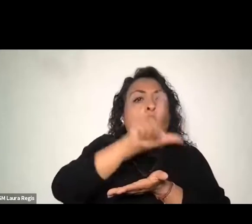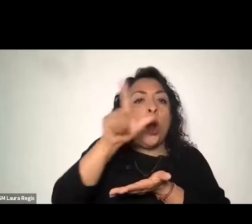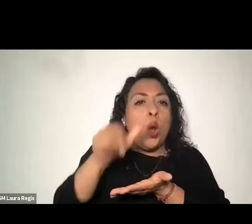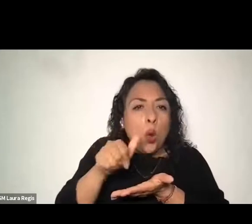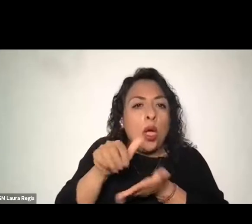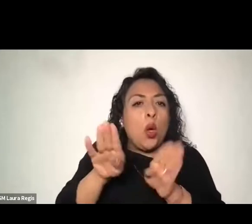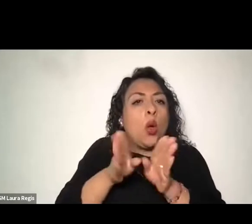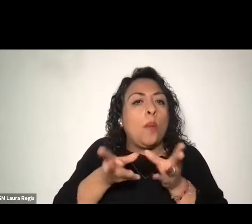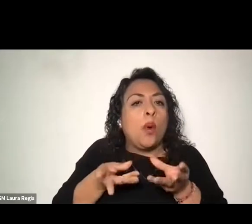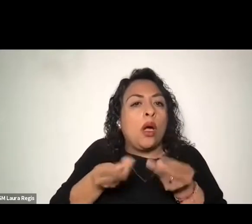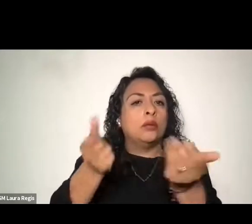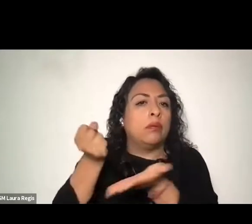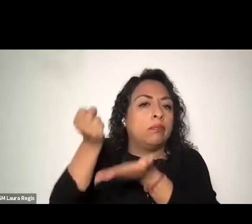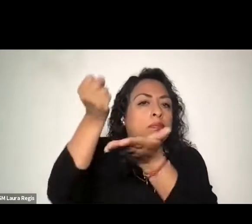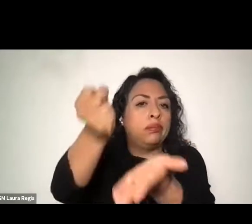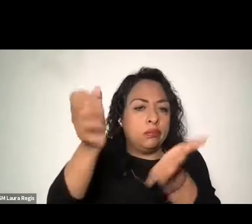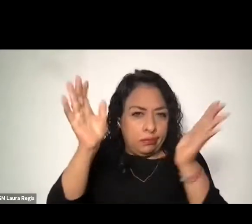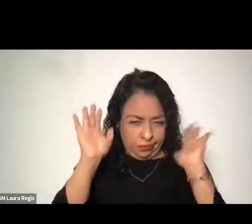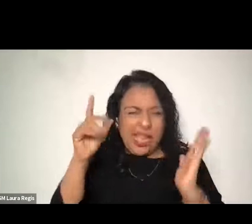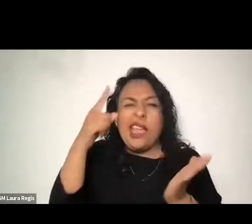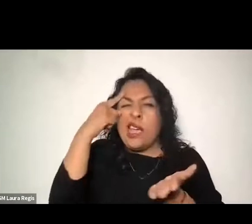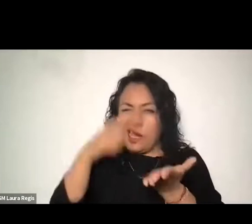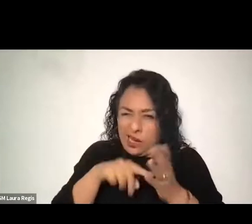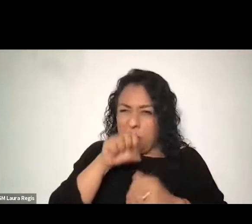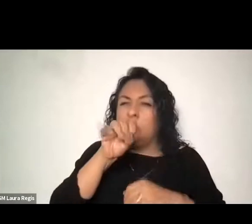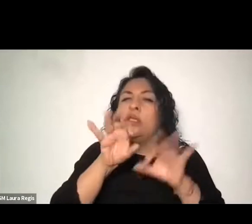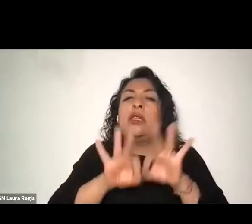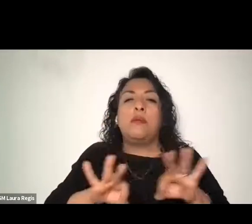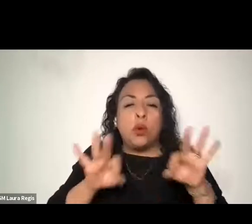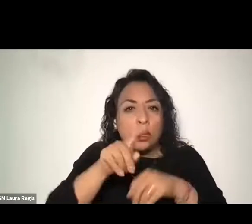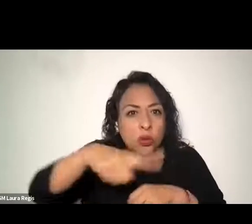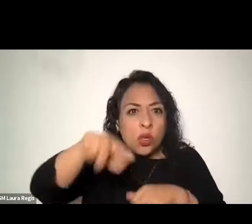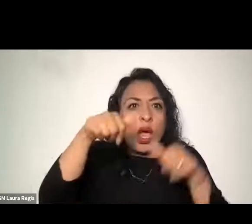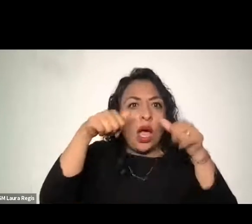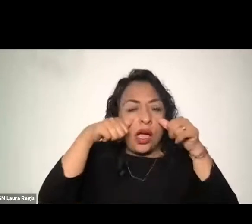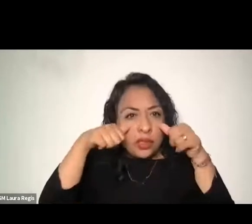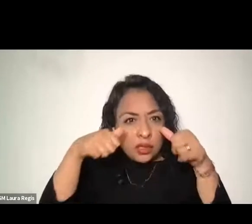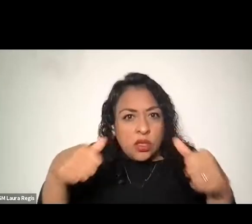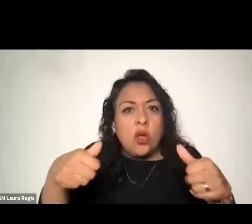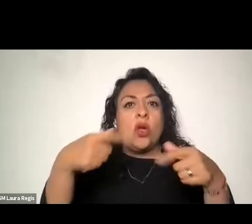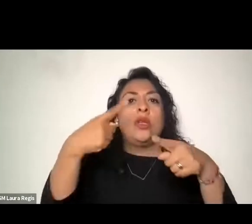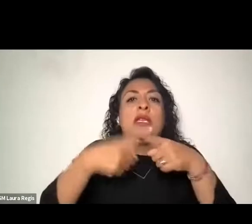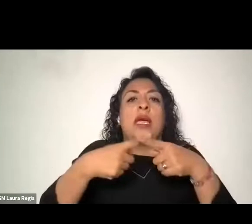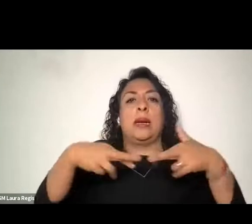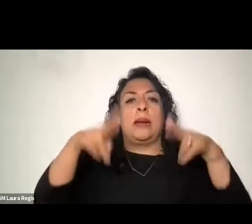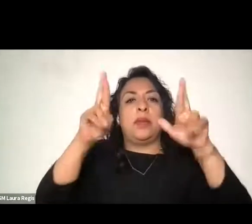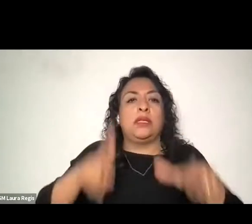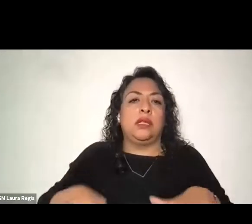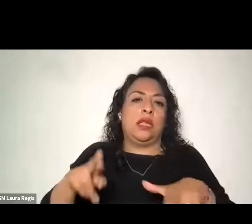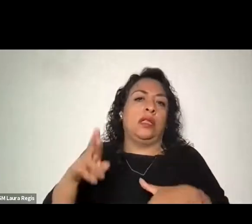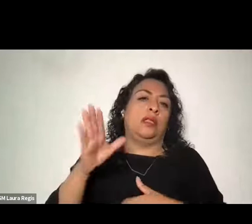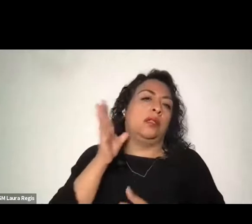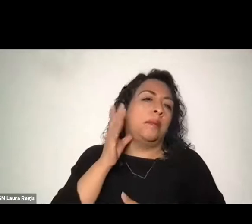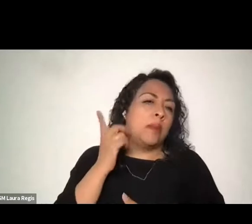a gastar, ¿no? Sí creo que es muy importante que escuchen los representantes en el Congreso Federal, por